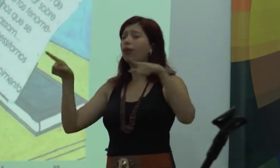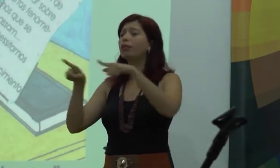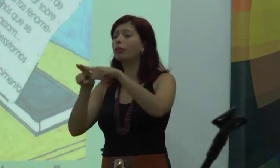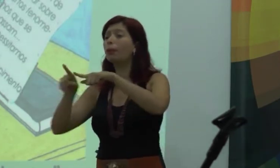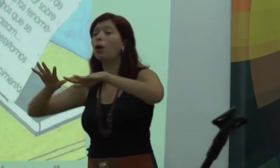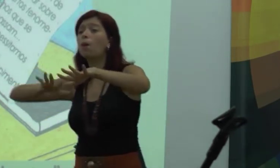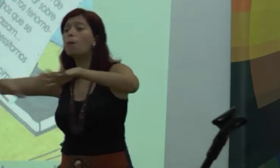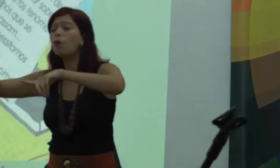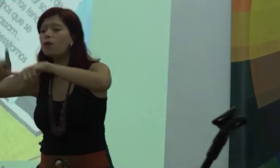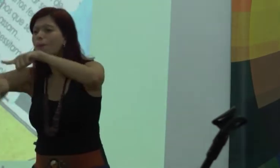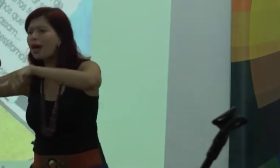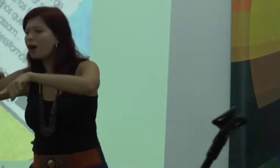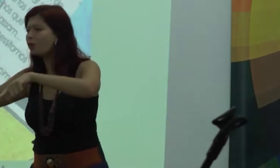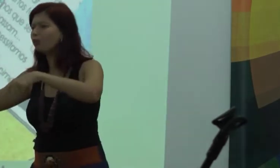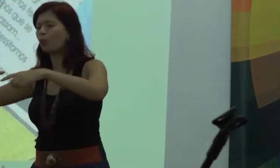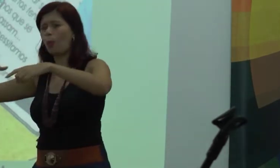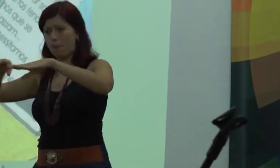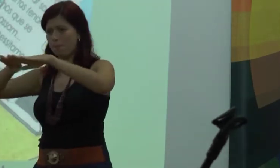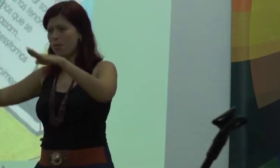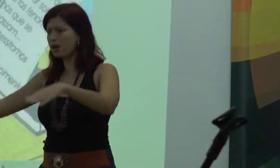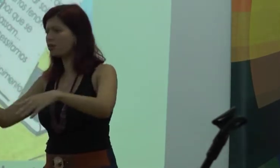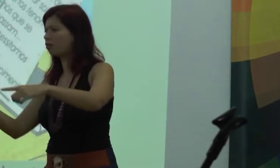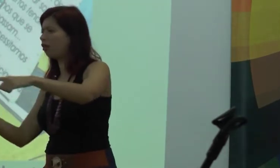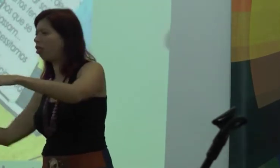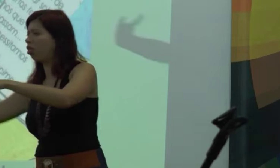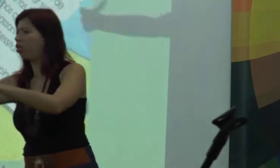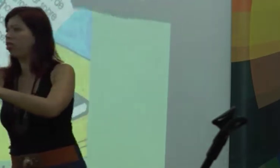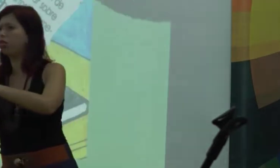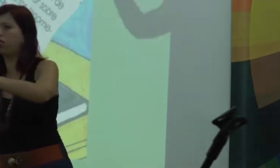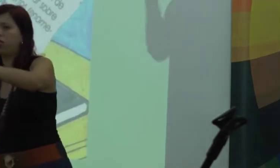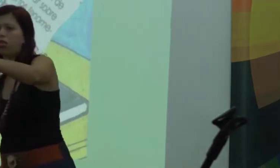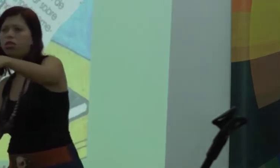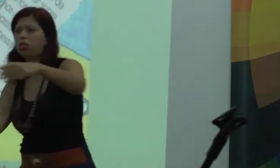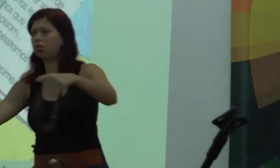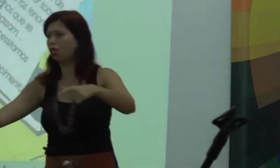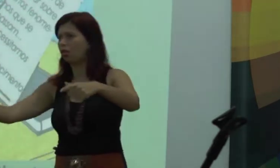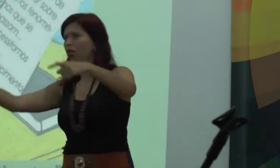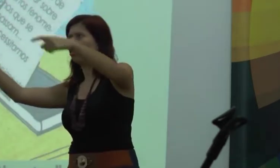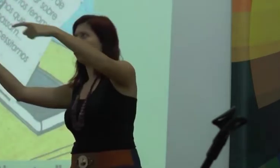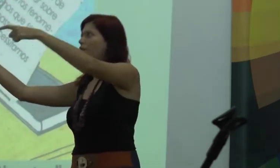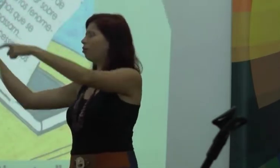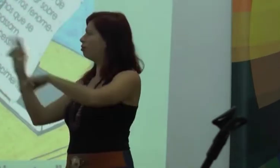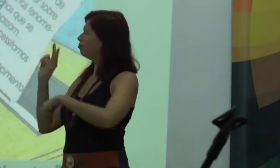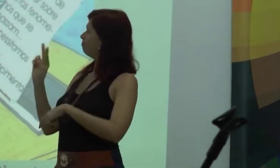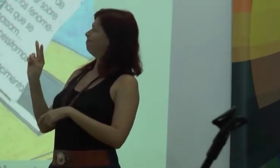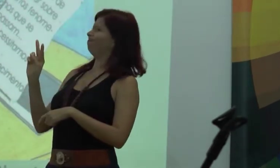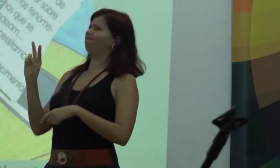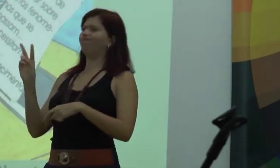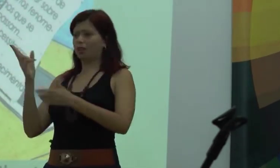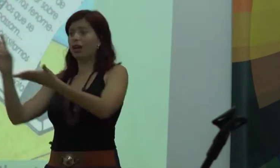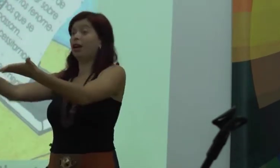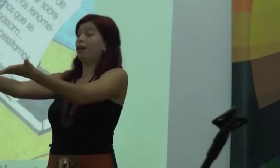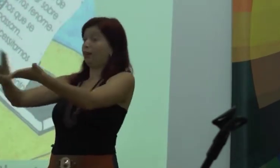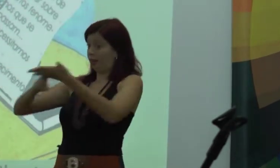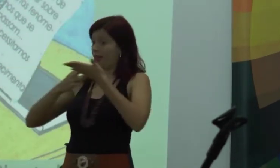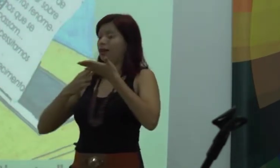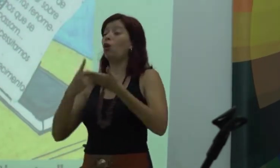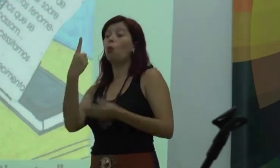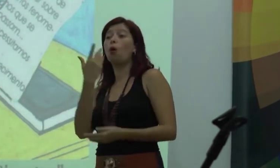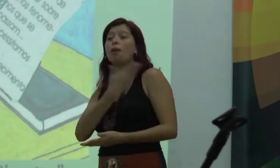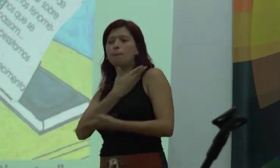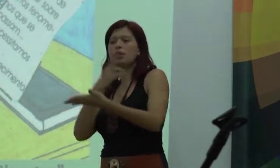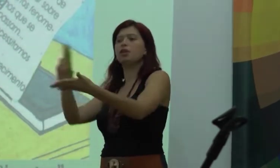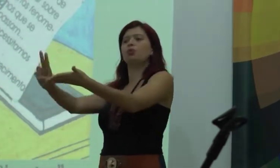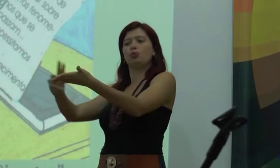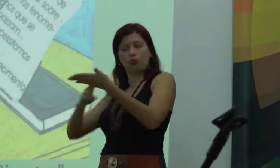fazia muitos barulhos. Isso aí estava muito estranho. Movimentos de mesas que se arrastavam, que circulavam no